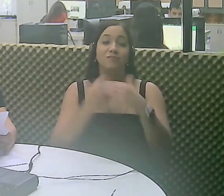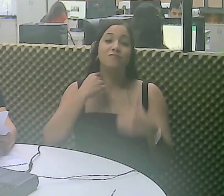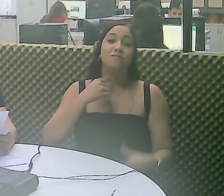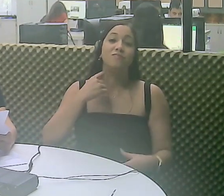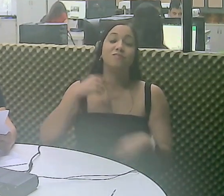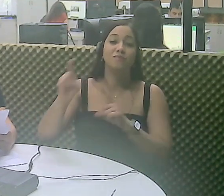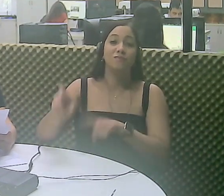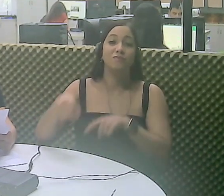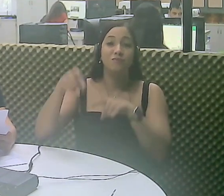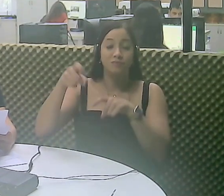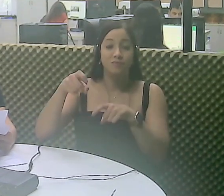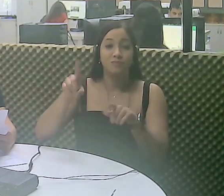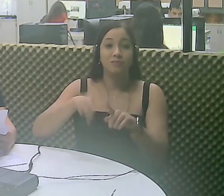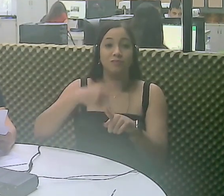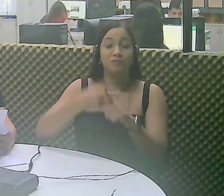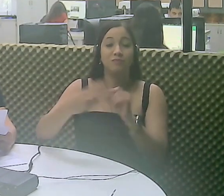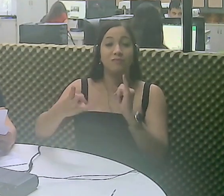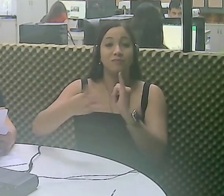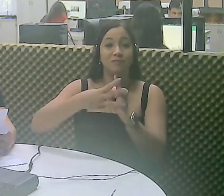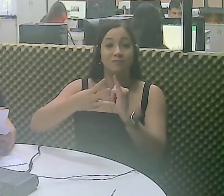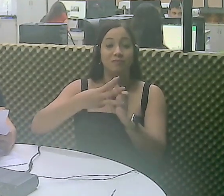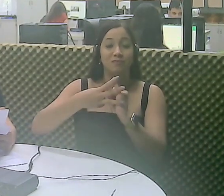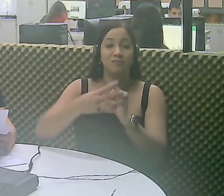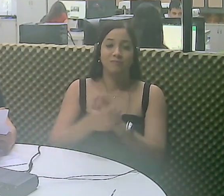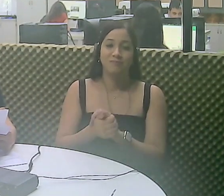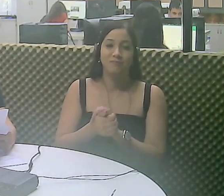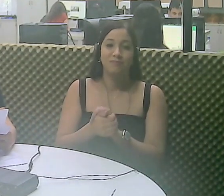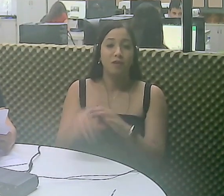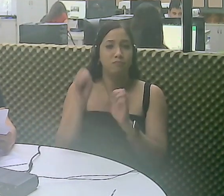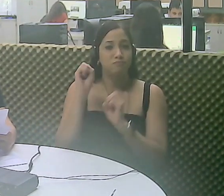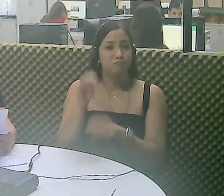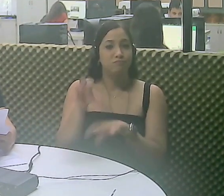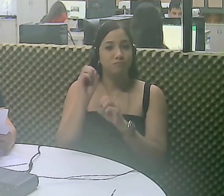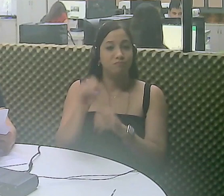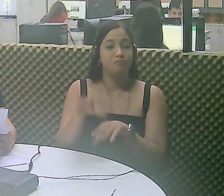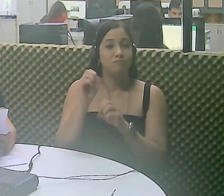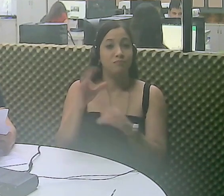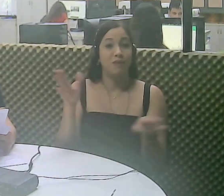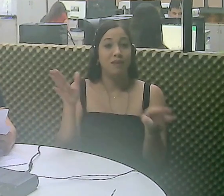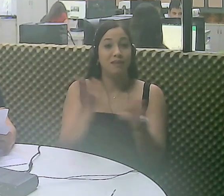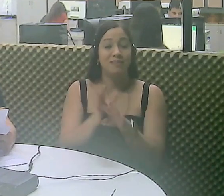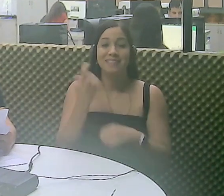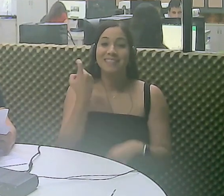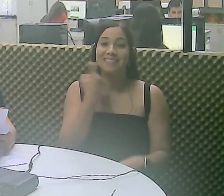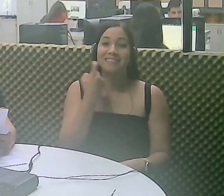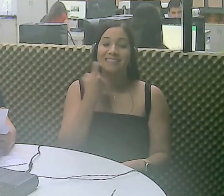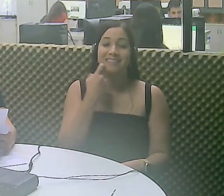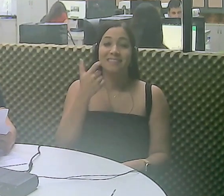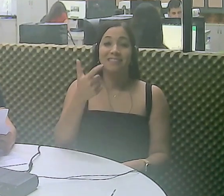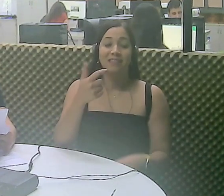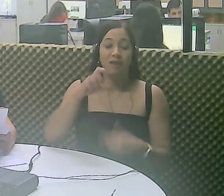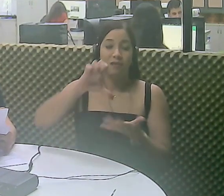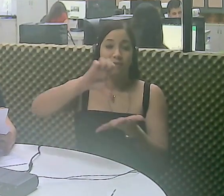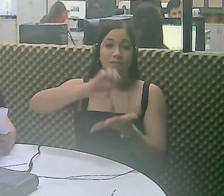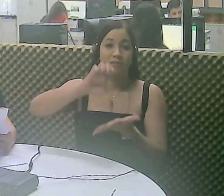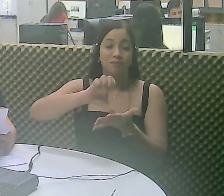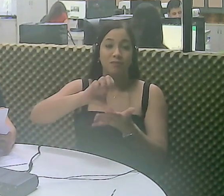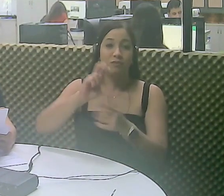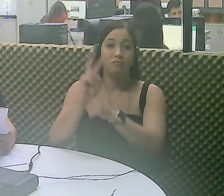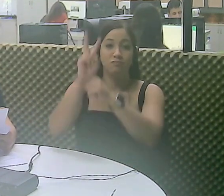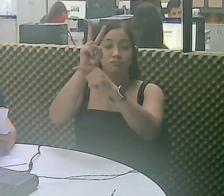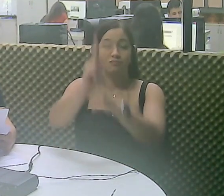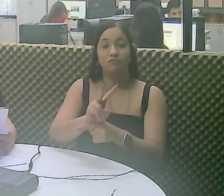Agropecuária e Instituto Federal do Triângulo Mineiro. As aulas serão ministradas até sexta-feira na sede da Superintendência